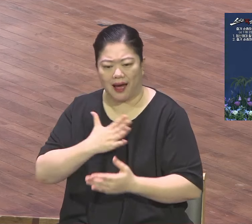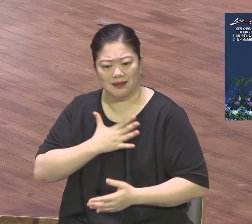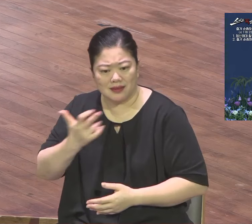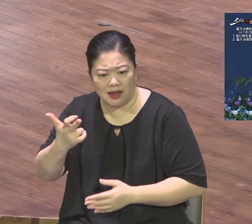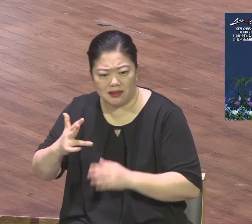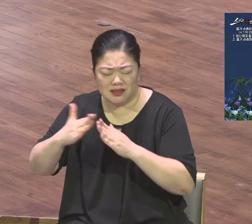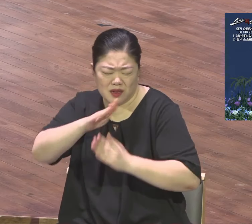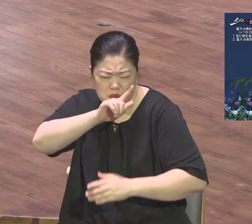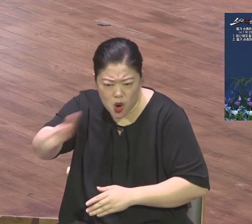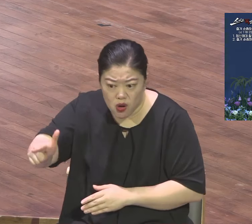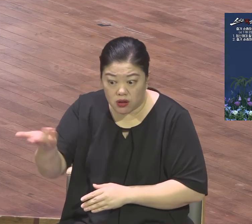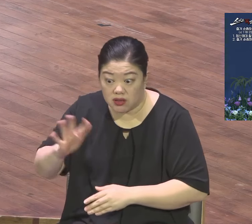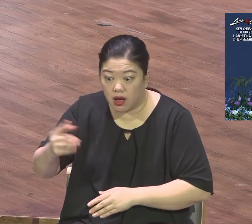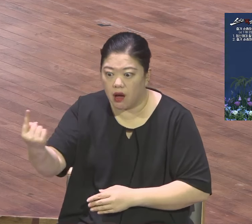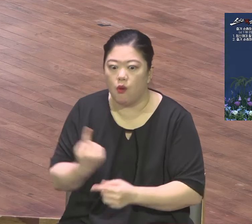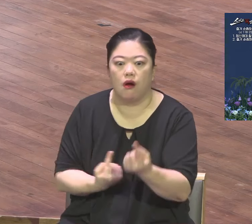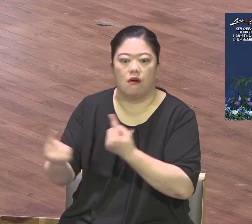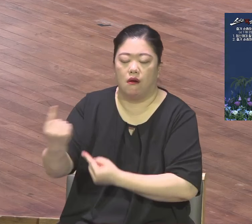진심으로